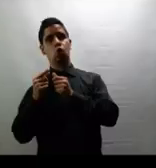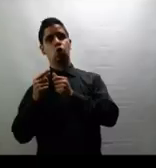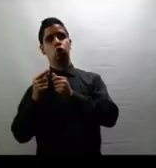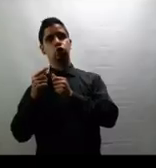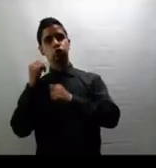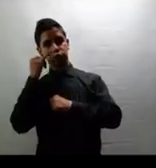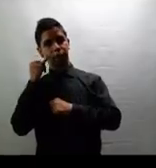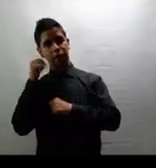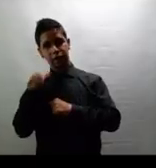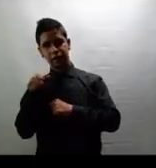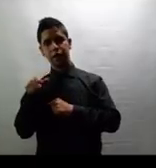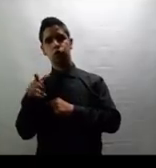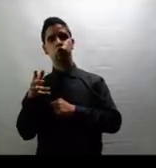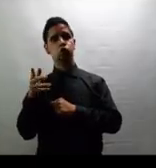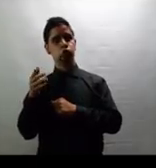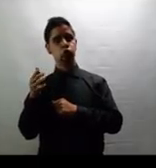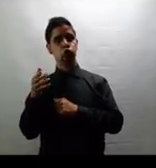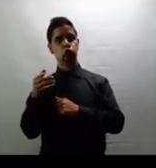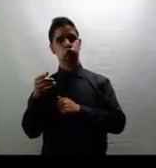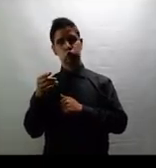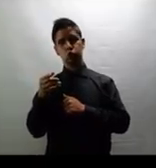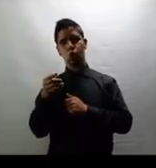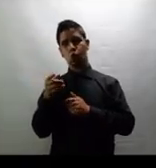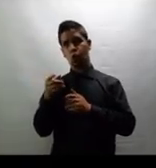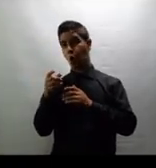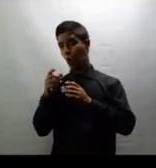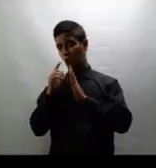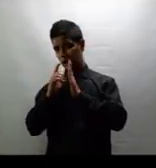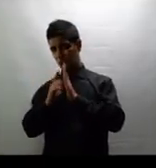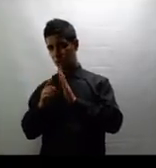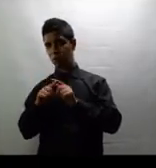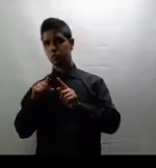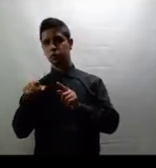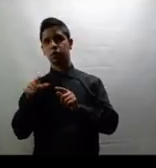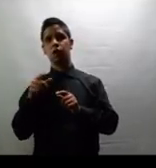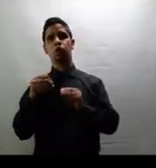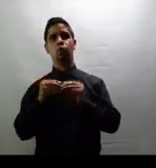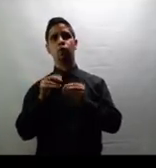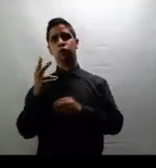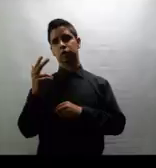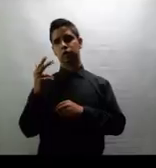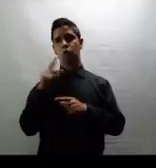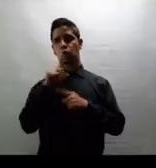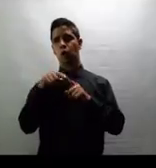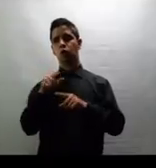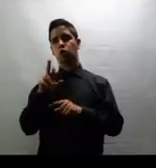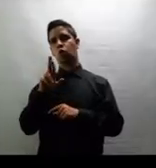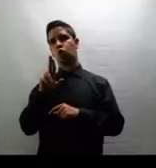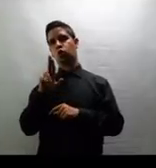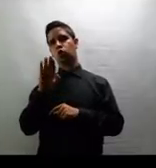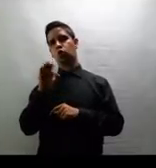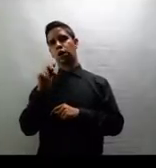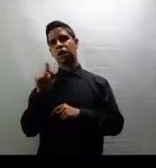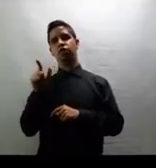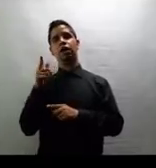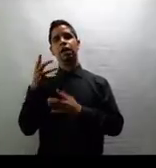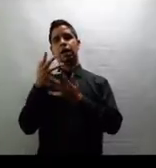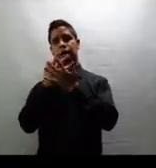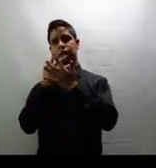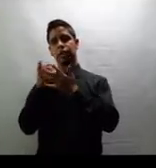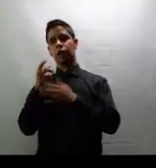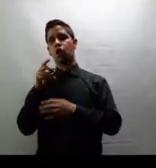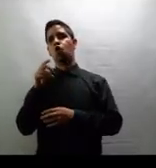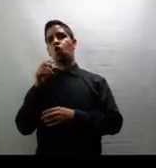71 se llaman los 13 y son los 13 cuando rubén berríos fue a la cárcel aquí al oso blanco pues las